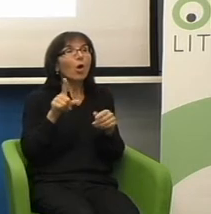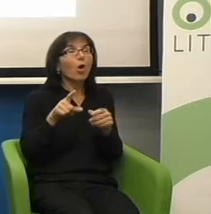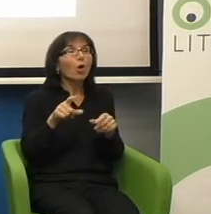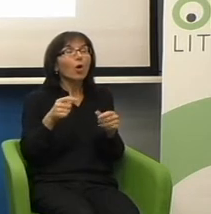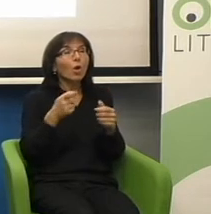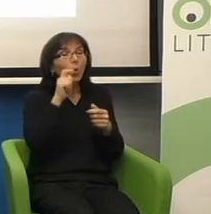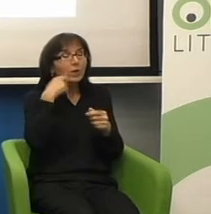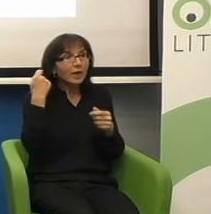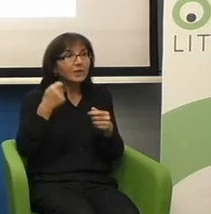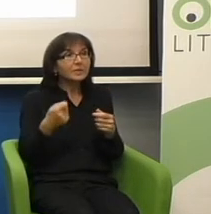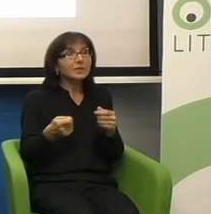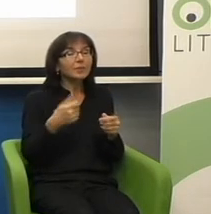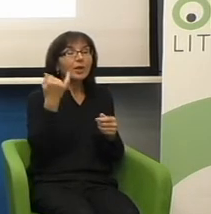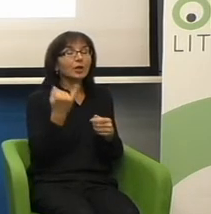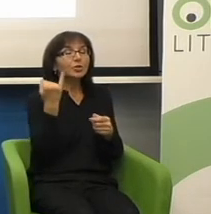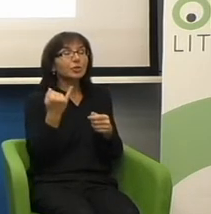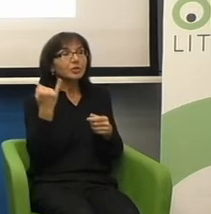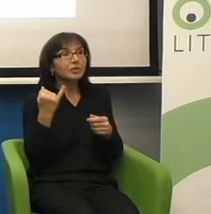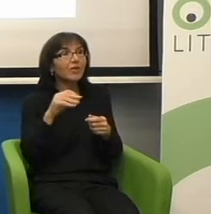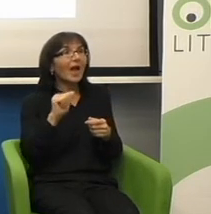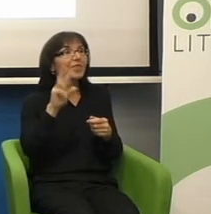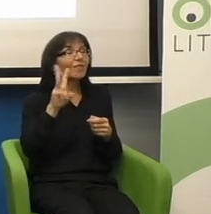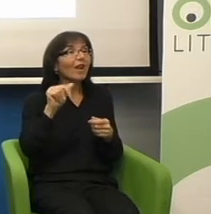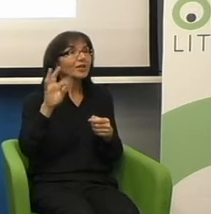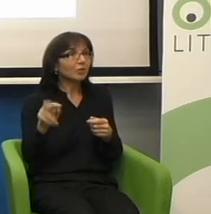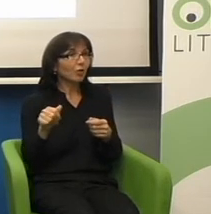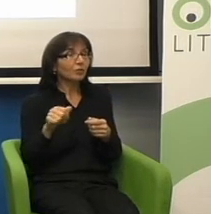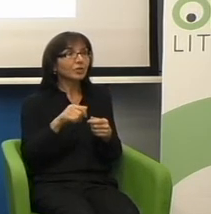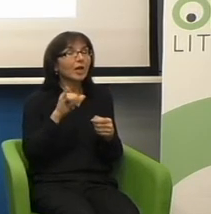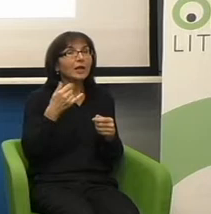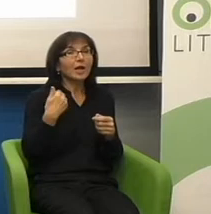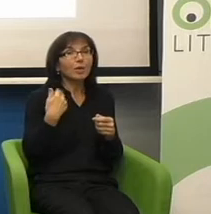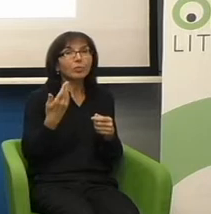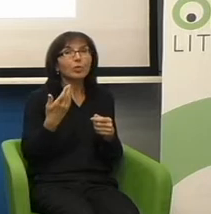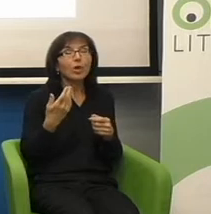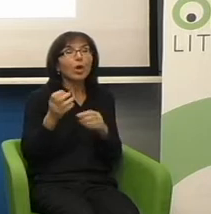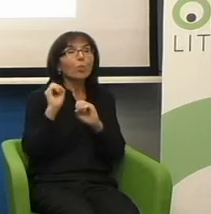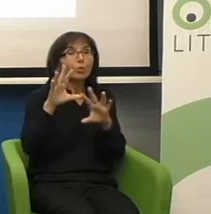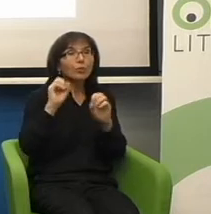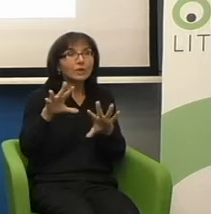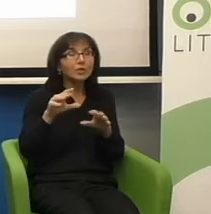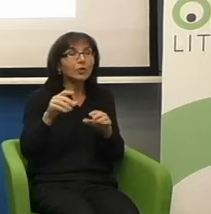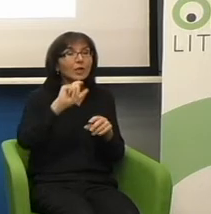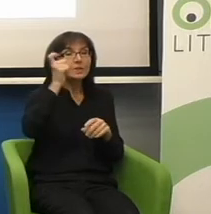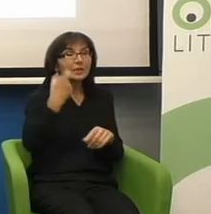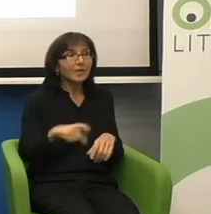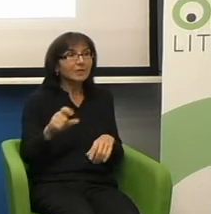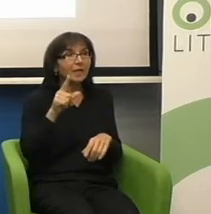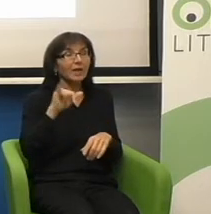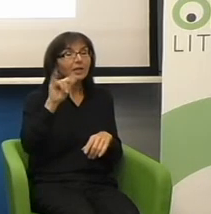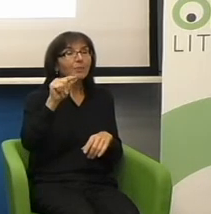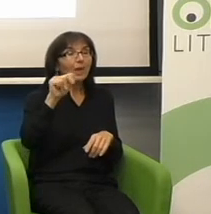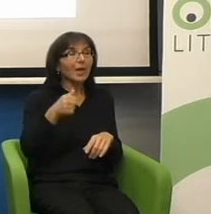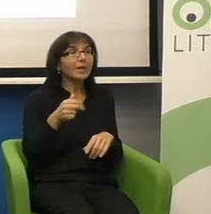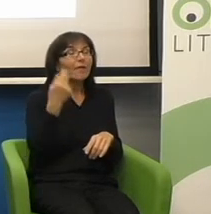Anny Walentynowicz. To był tekst, który powstał po tym, jak profesor Igor Hołagida z Gdańska, z IPN-u pojechał